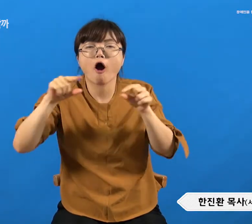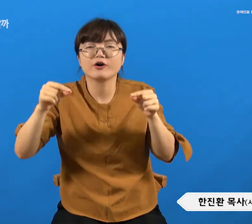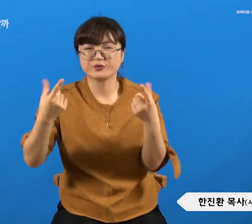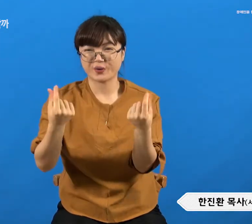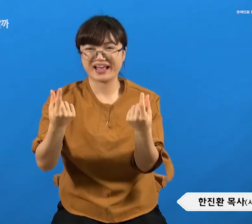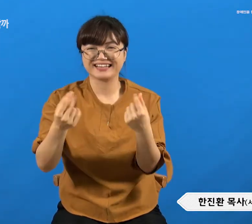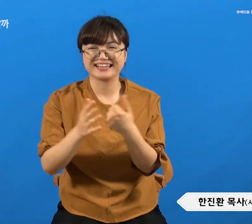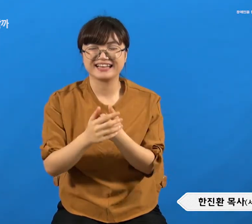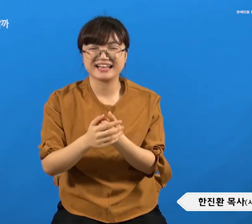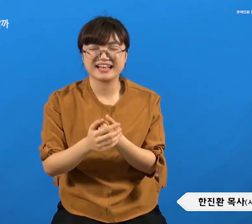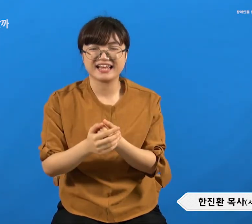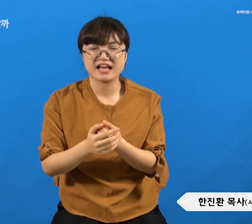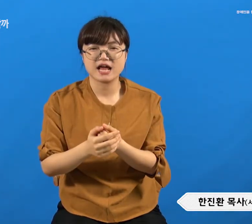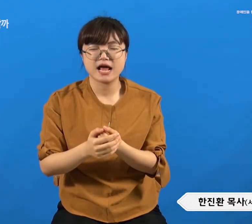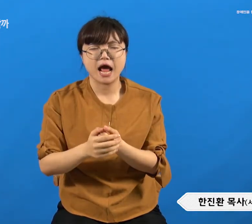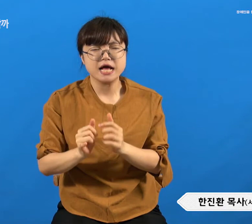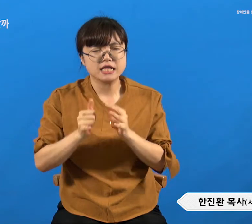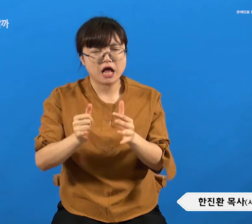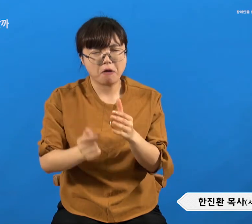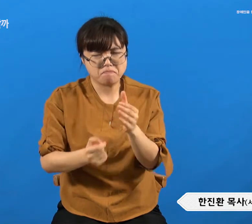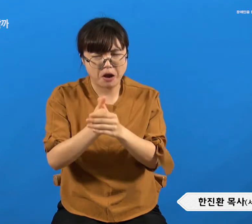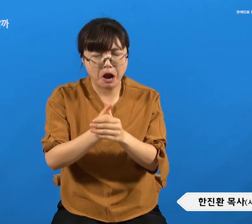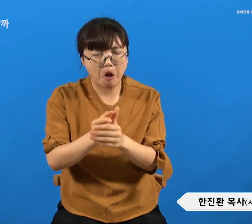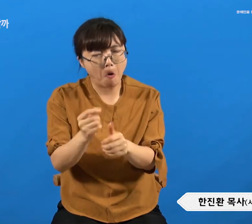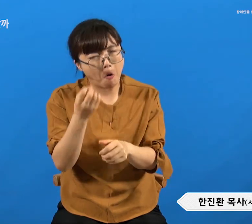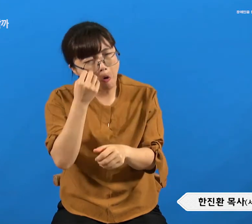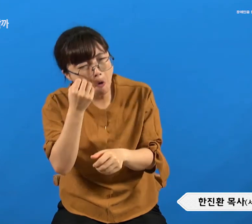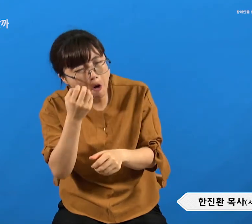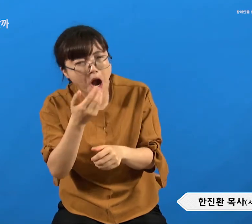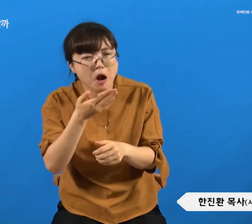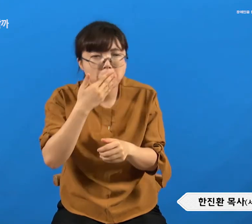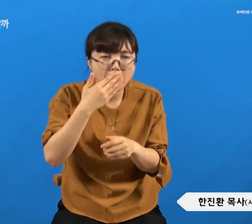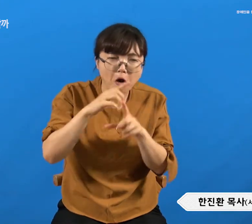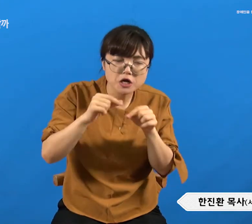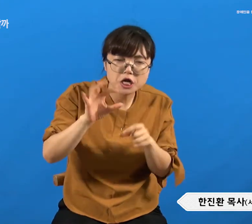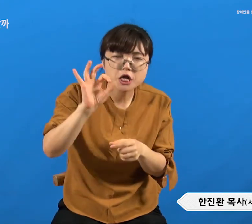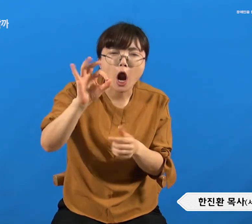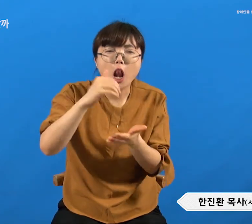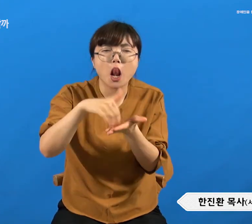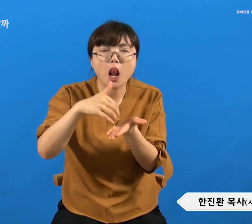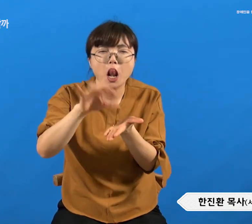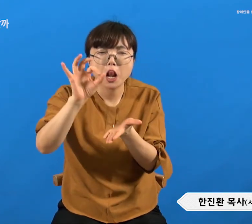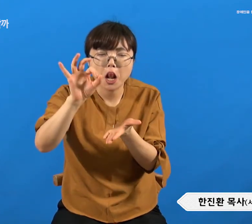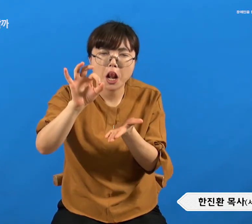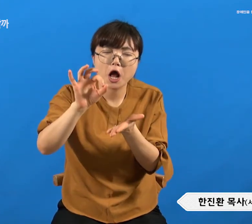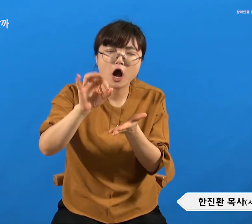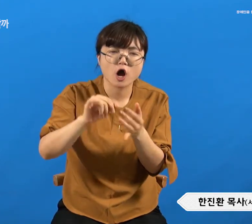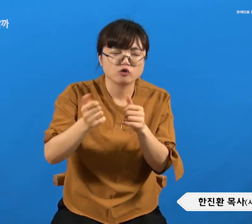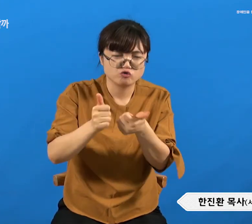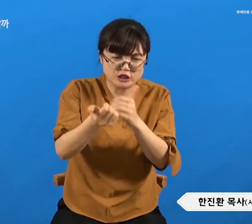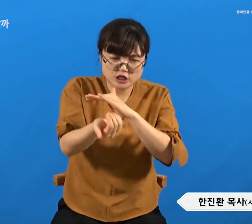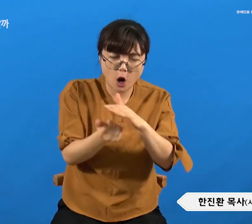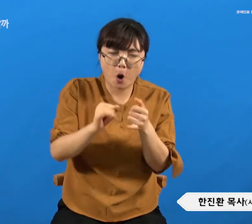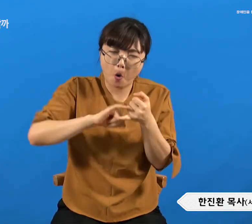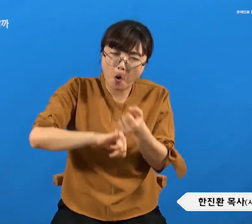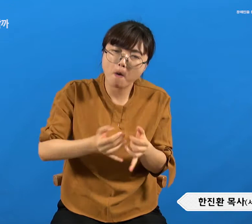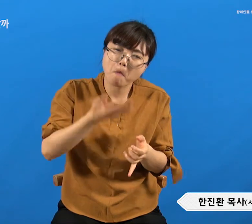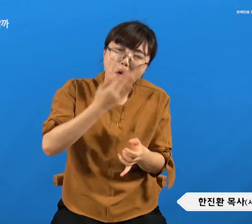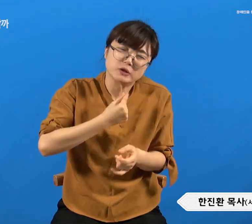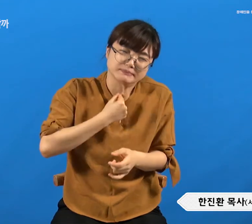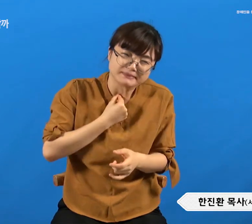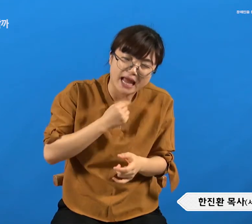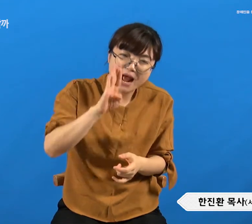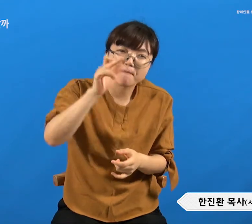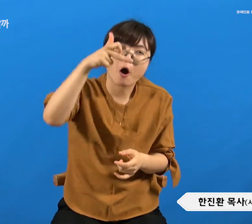있습니다. 세상에서 가장 독특한 음식 10가지, 그래서 죽기 전에 꼭 먹어보고